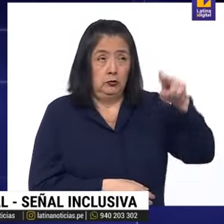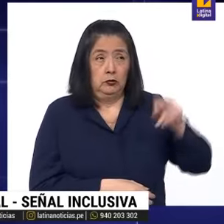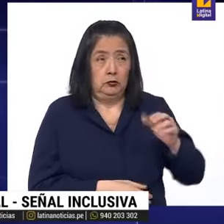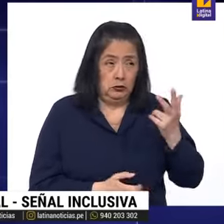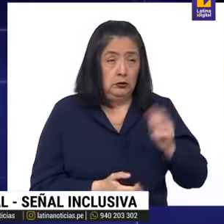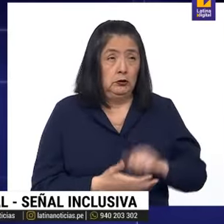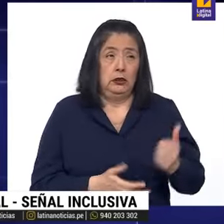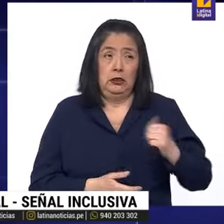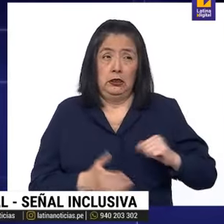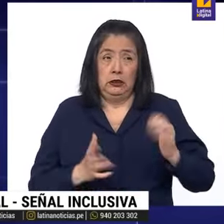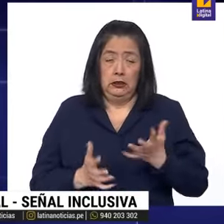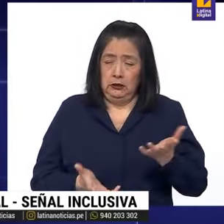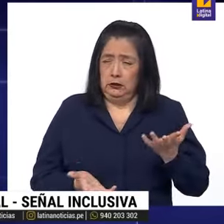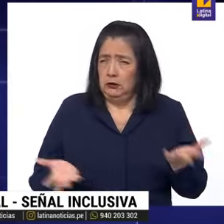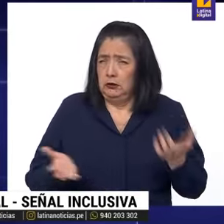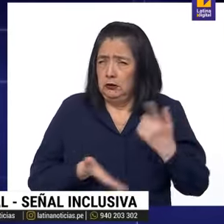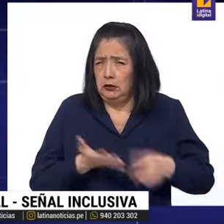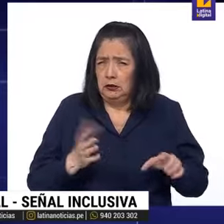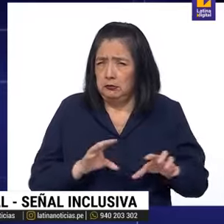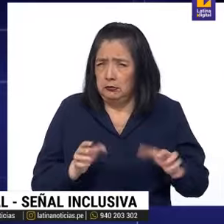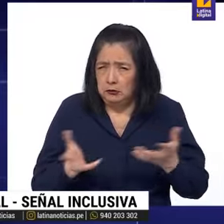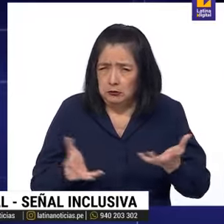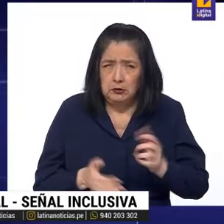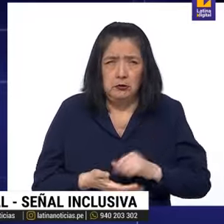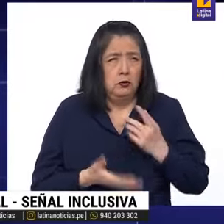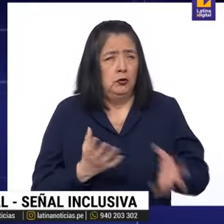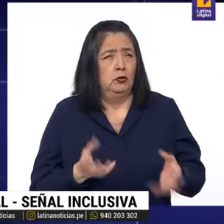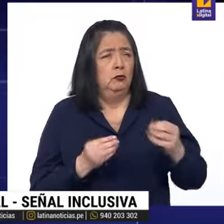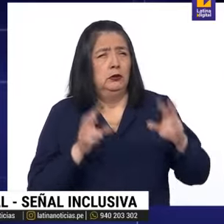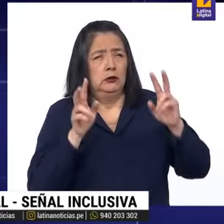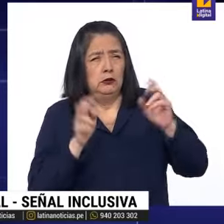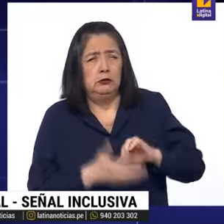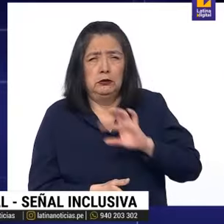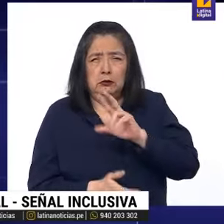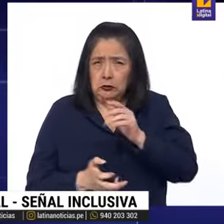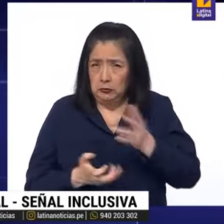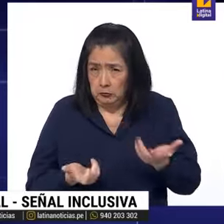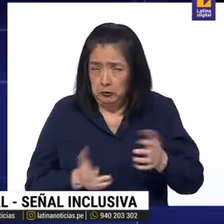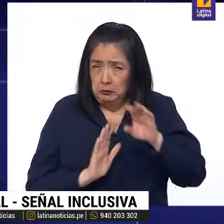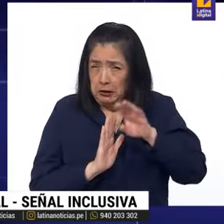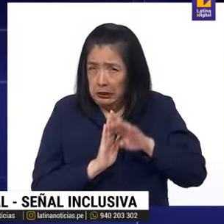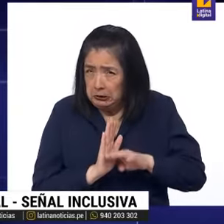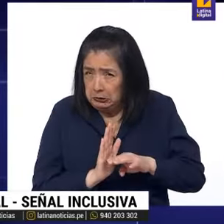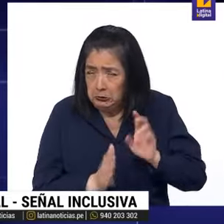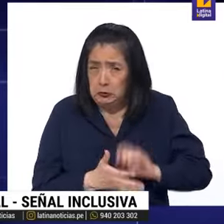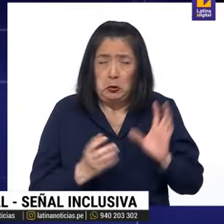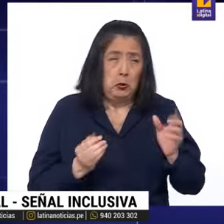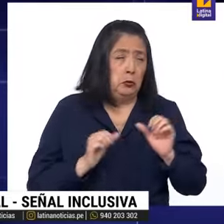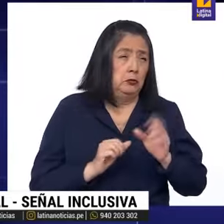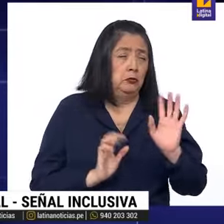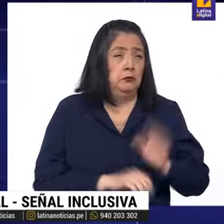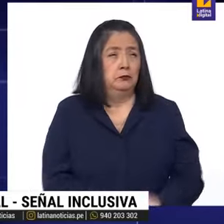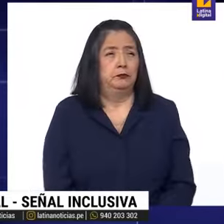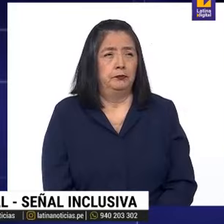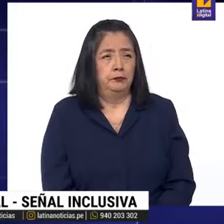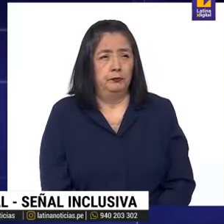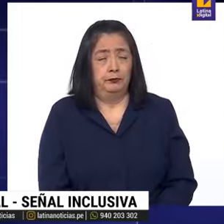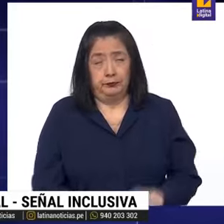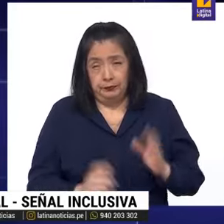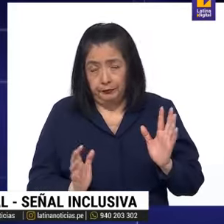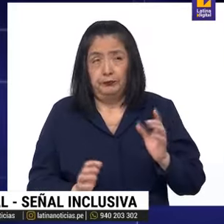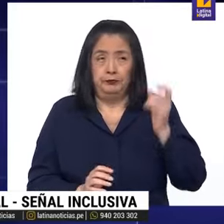3. Alcalde, ¿cuáles son las acciones que se están tomando y cómo va el tema de la incidencia delictiva? ¿Sigue disminuyendo? ¿Se ha mantenido?